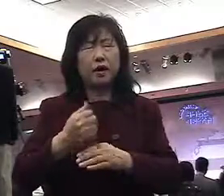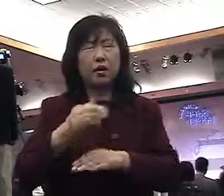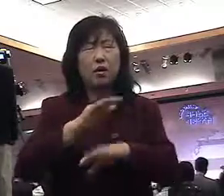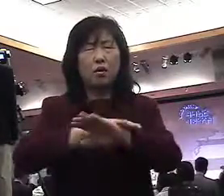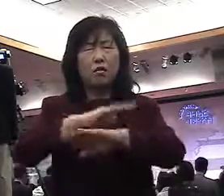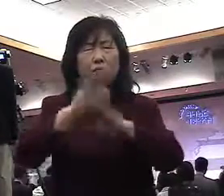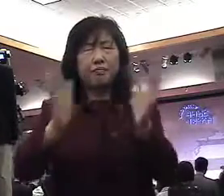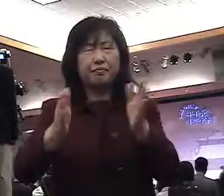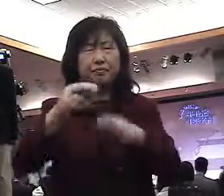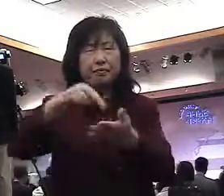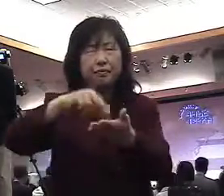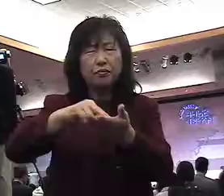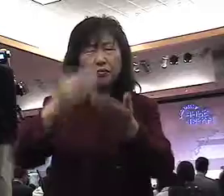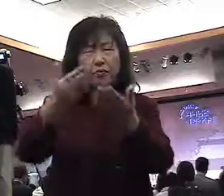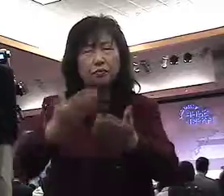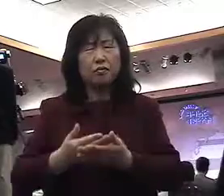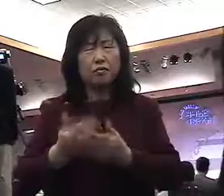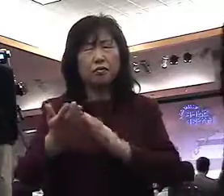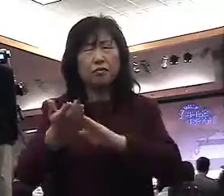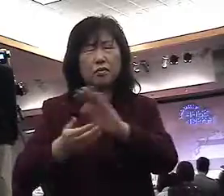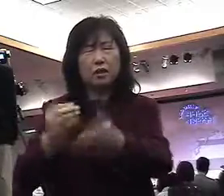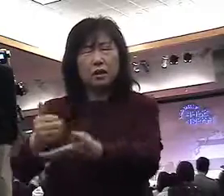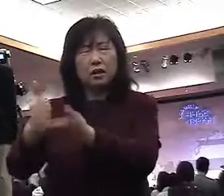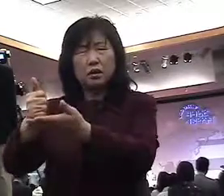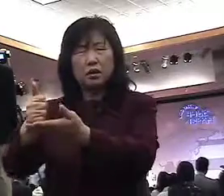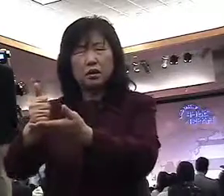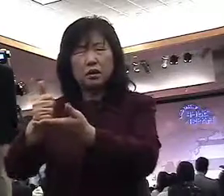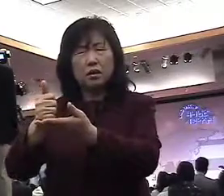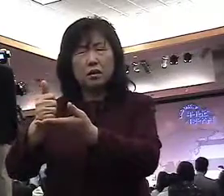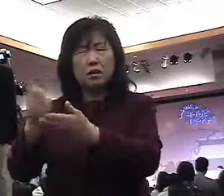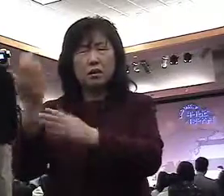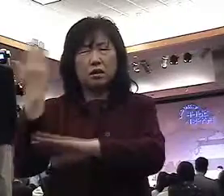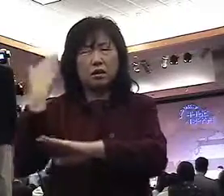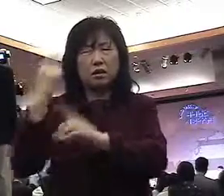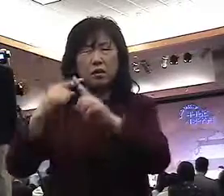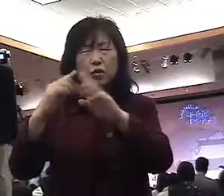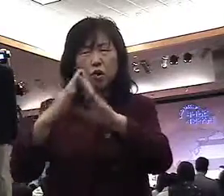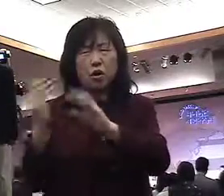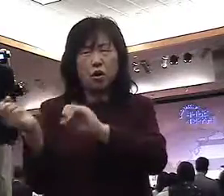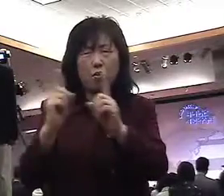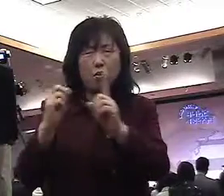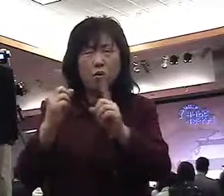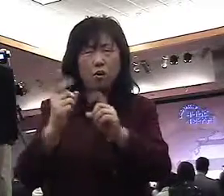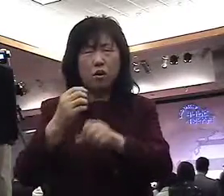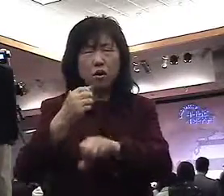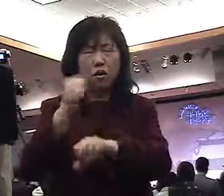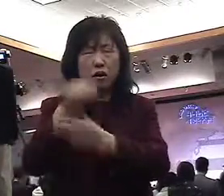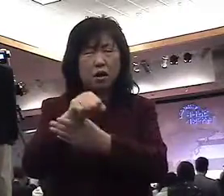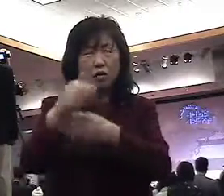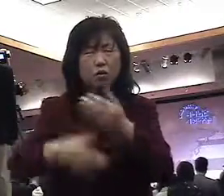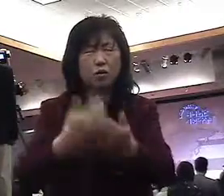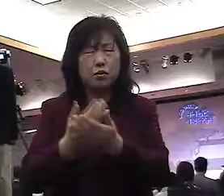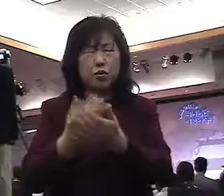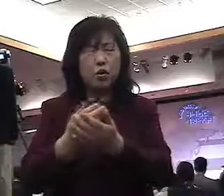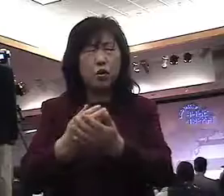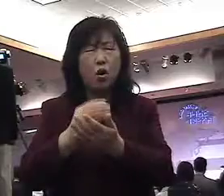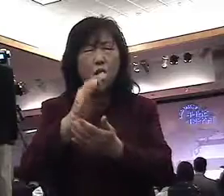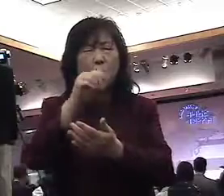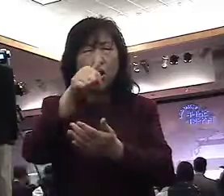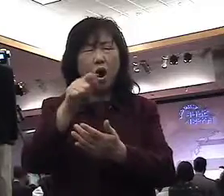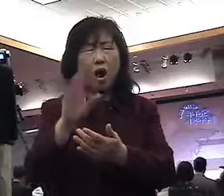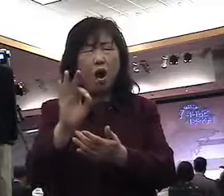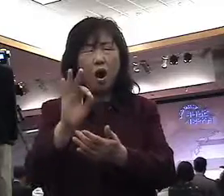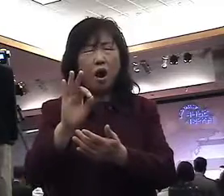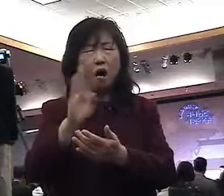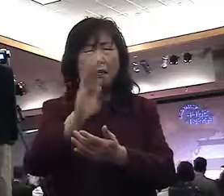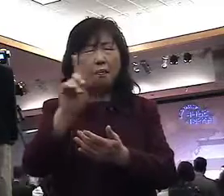감사드립니다. 섬기시는 예전교회에 부흥을 허락하시고 강 목사님의 사역을 통하여 주님께서